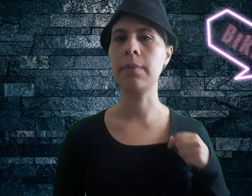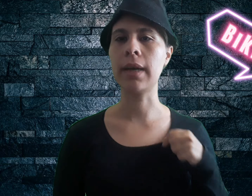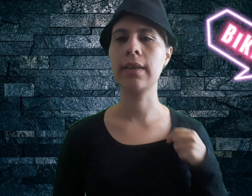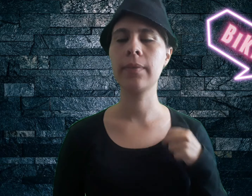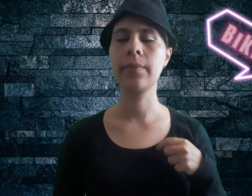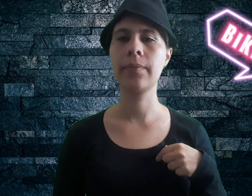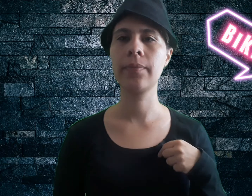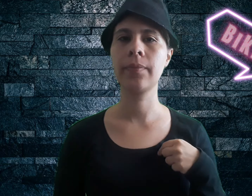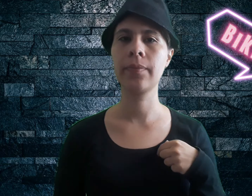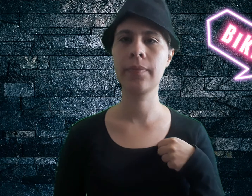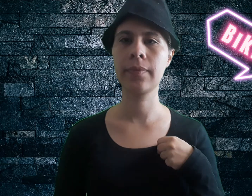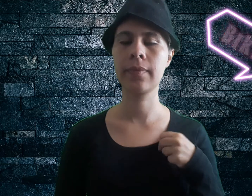Bıkmak.